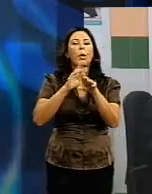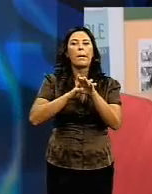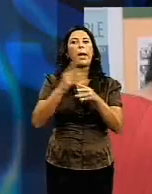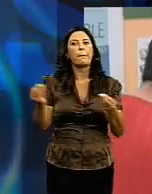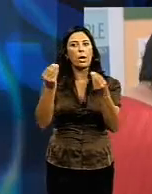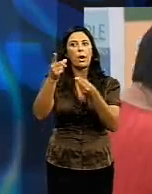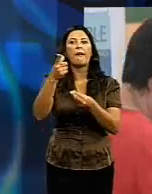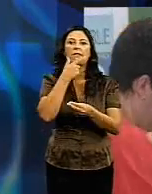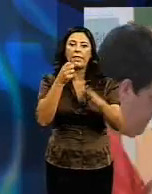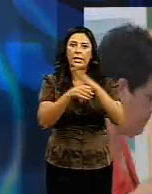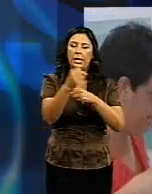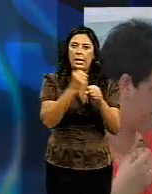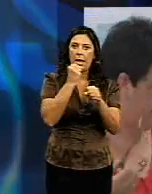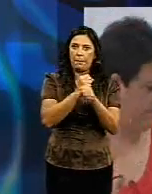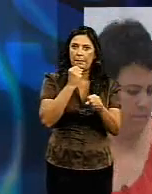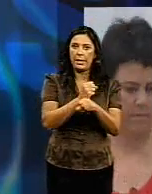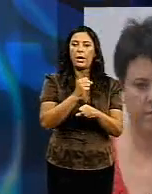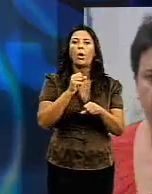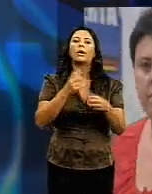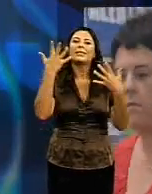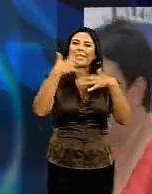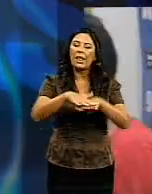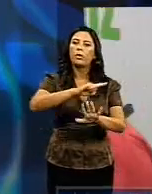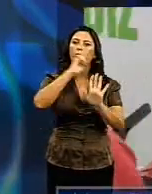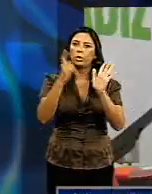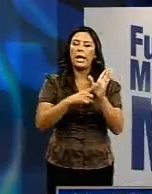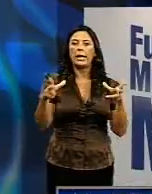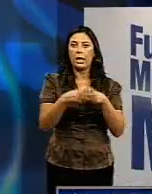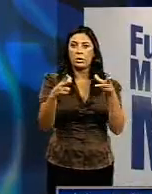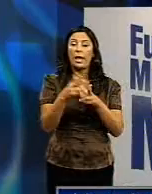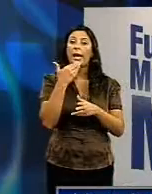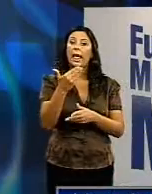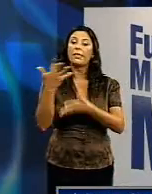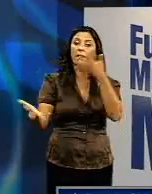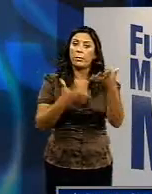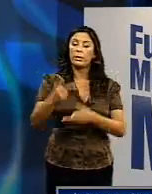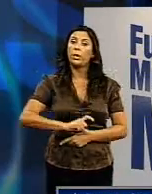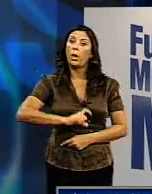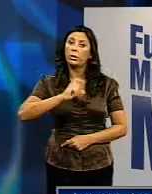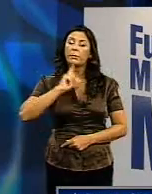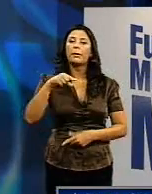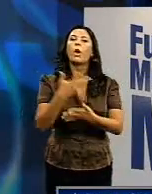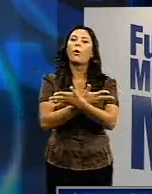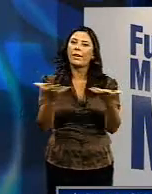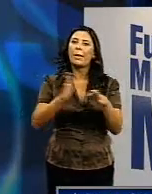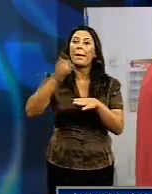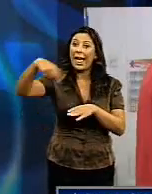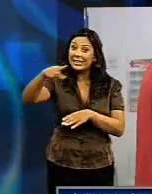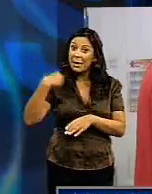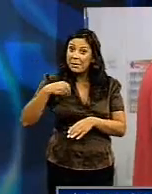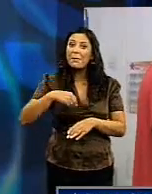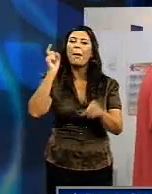empleo que facilite la inserción plena en la sociedad a través del fomento de la autoestima y la confianza para que se conviertan